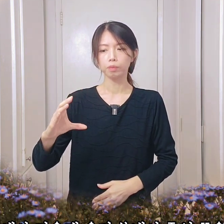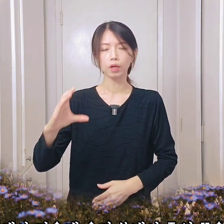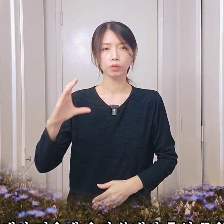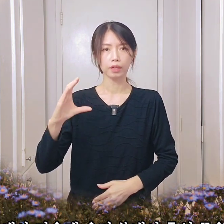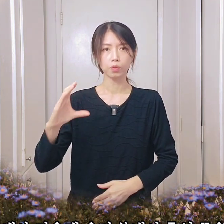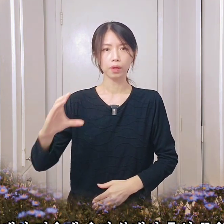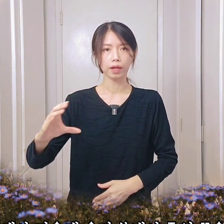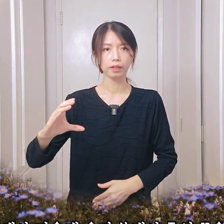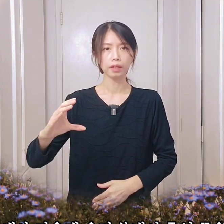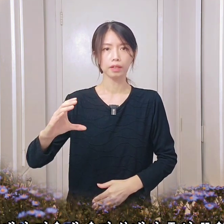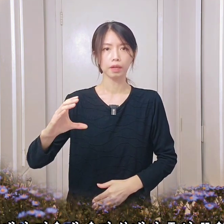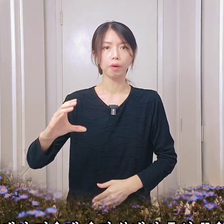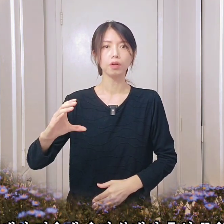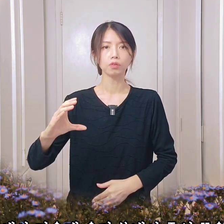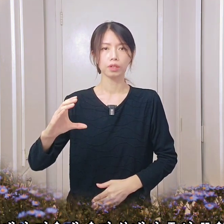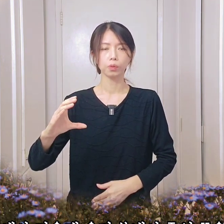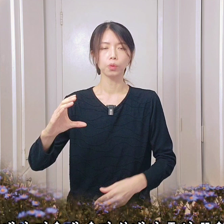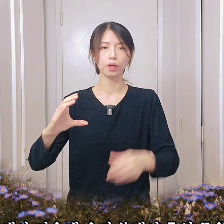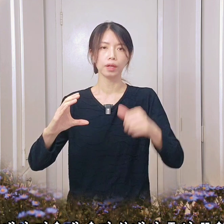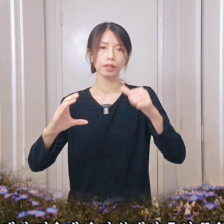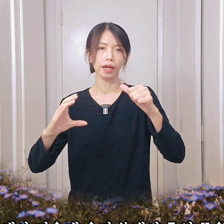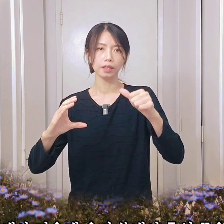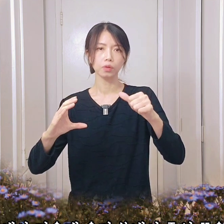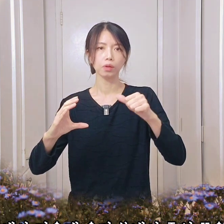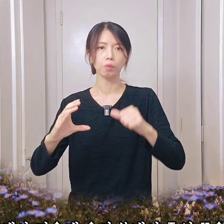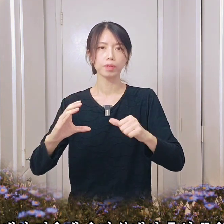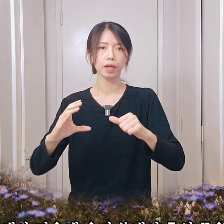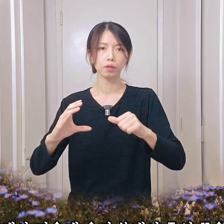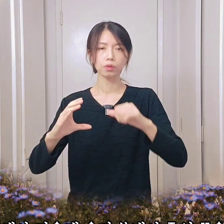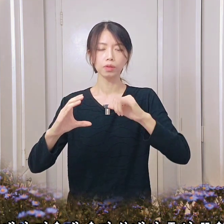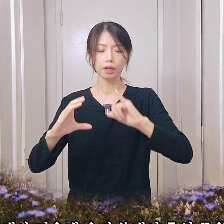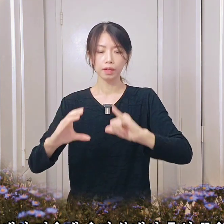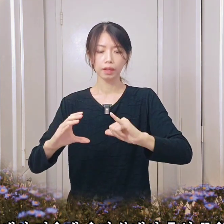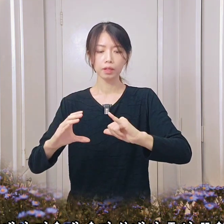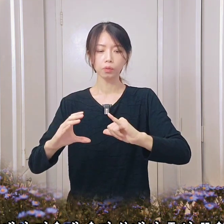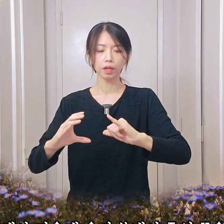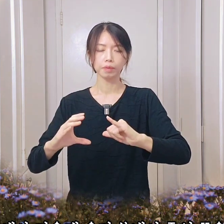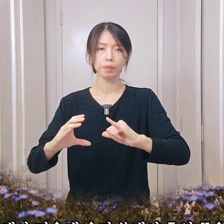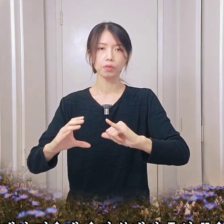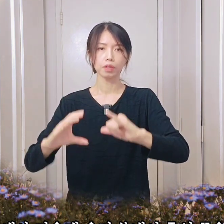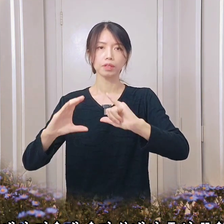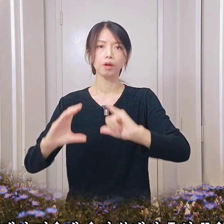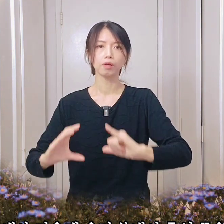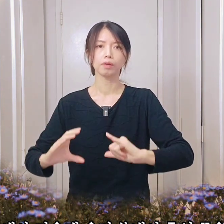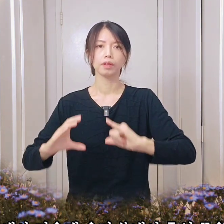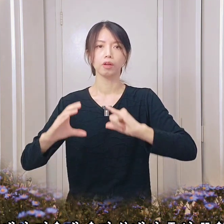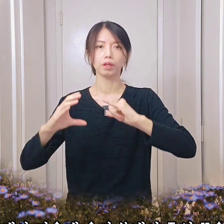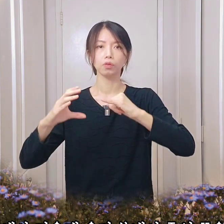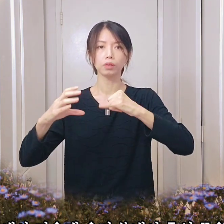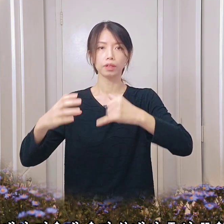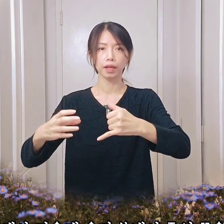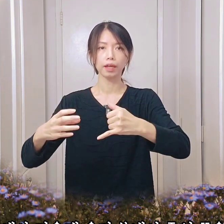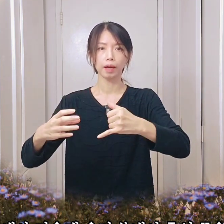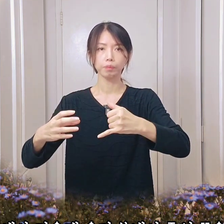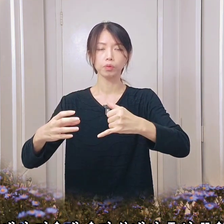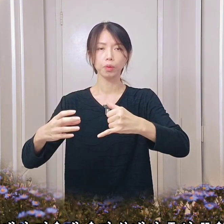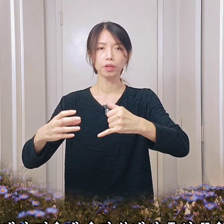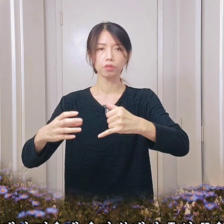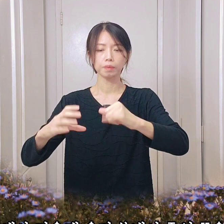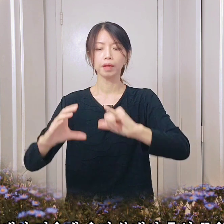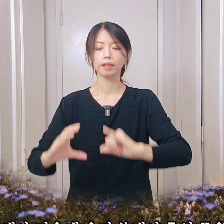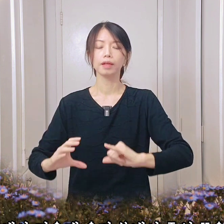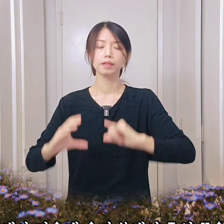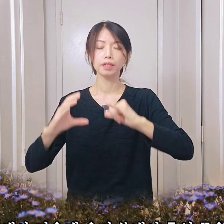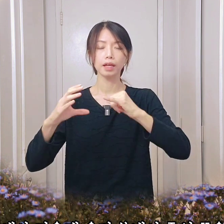잡듯이 엄지하고 다른 손가락을 이렇게 벌려주시고 다른 손은 엄지하고 새끼손가락만 펴주셔서 이렇게 둥글게 앞으로